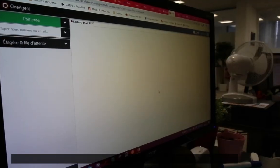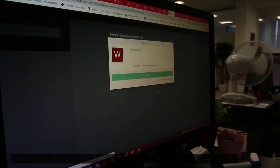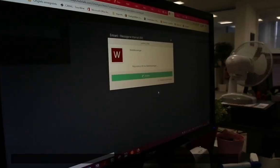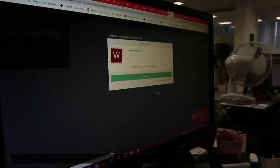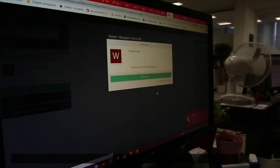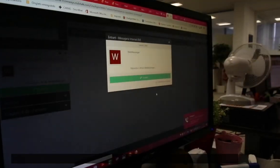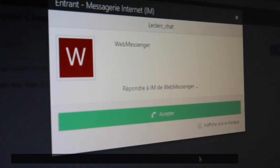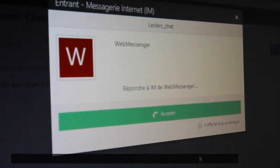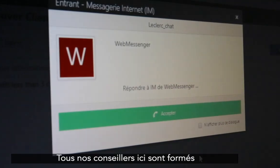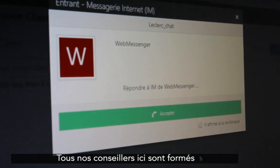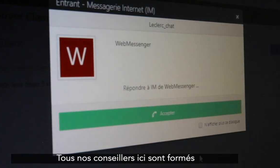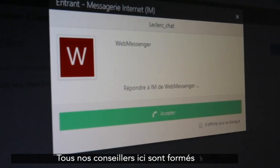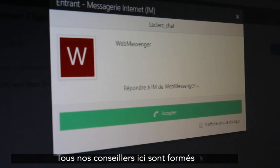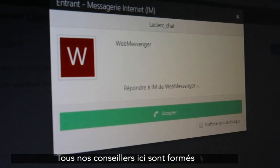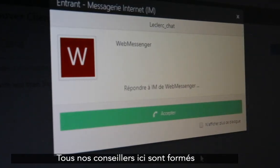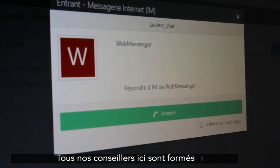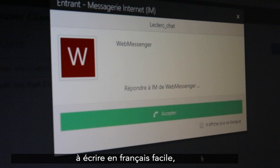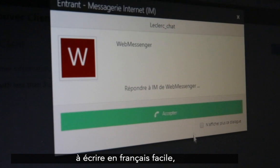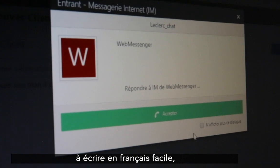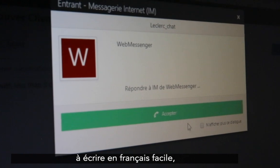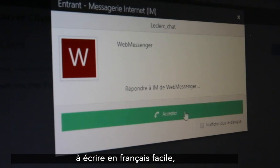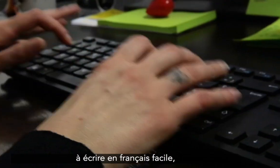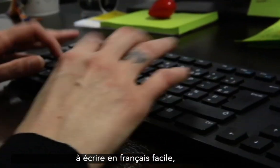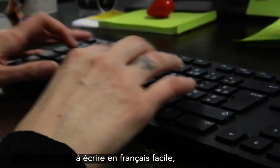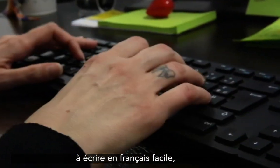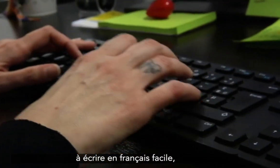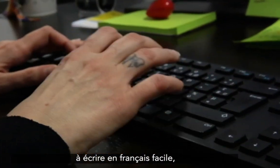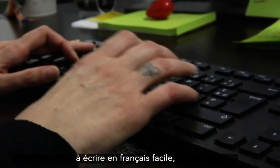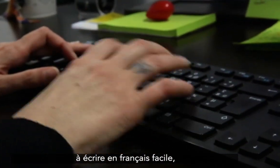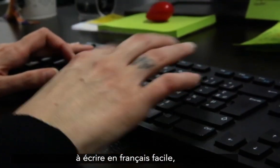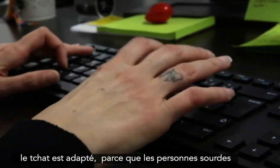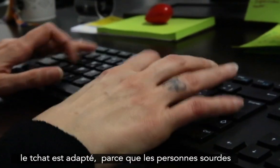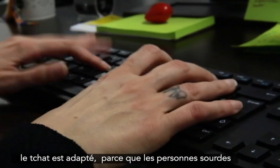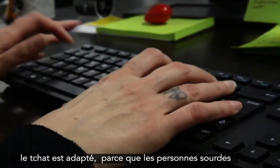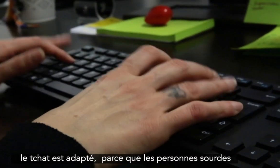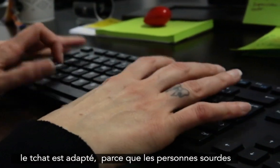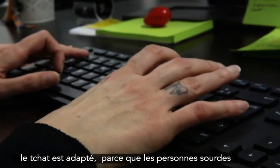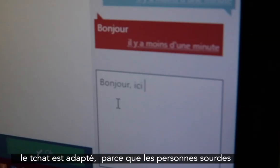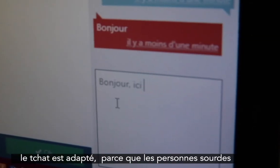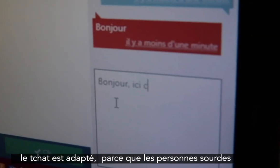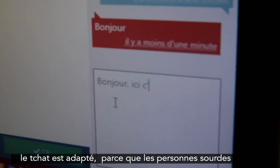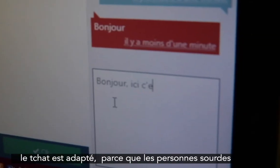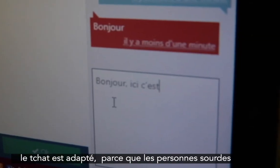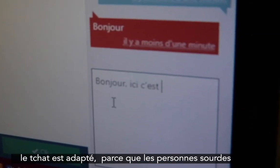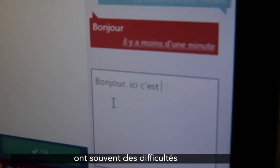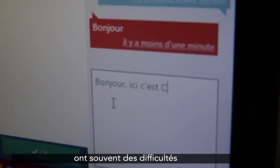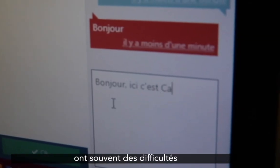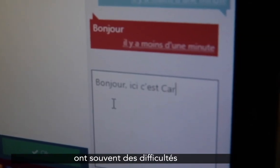livraisons également. Tous nos conseillers ici sont formés à écrire ce qu'on appelle nous en français facile. Le chat qui est adapté parce que les personnes sont dans souvent